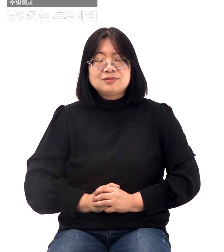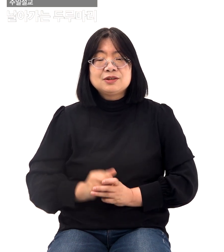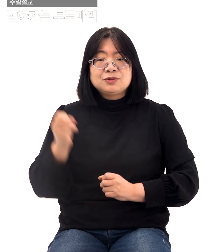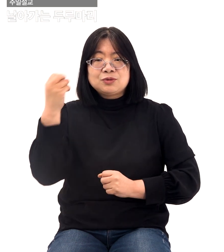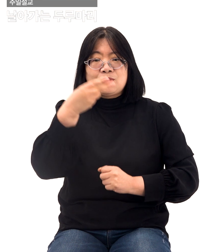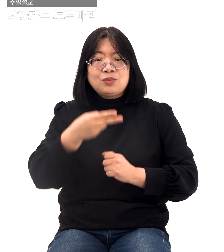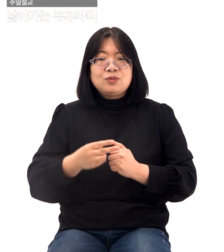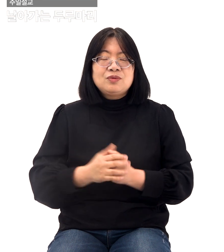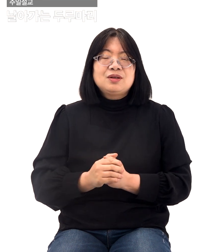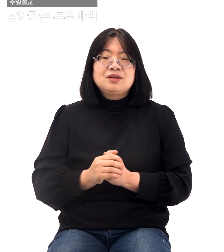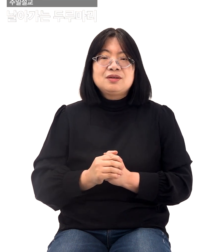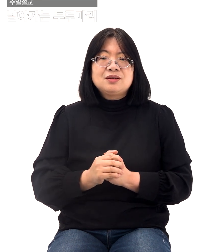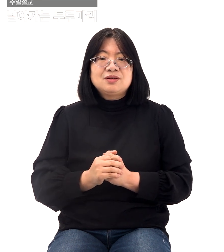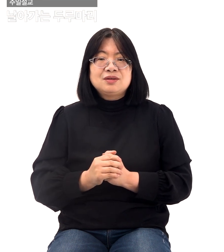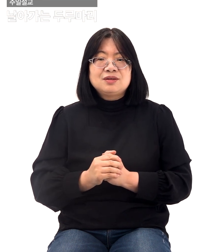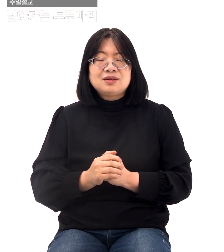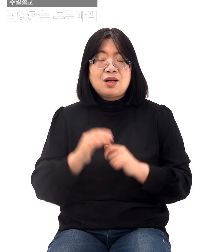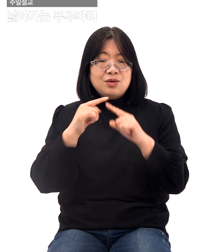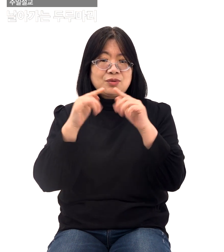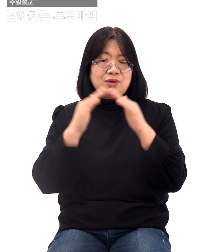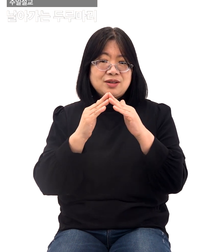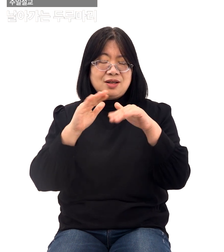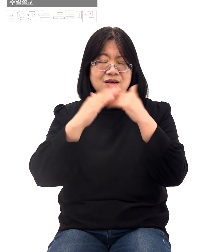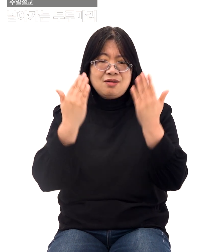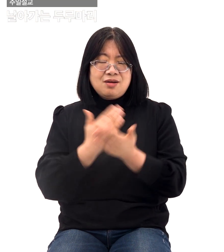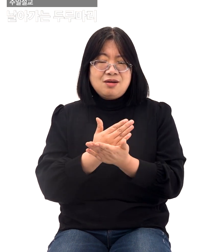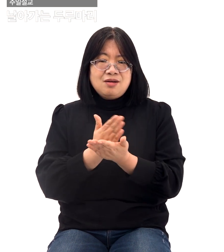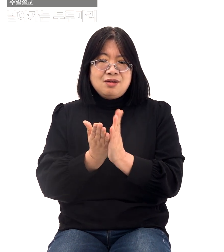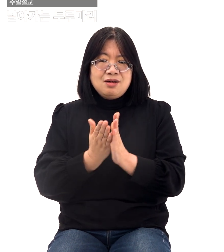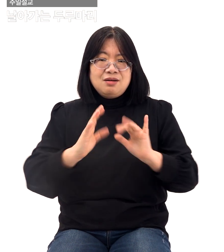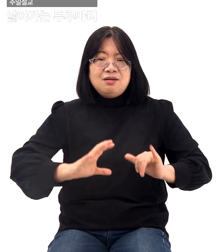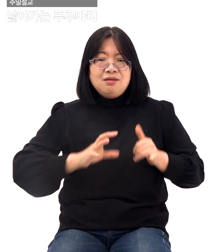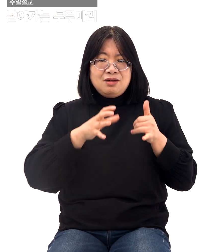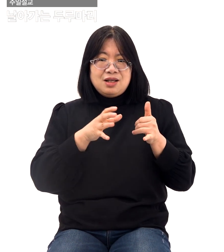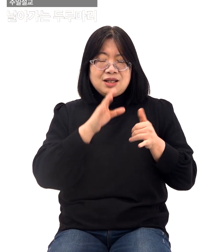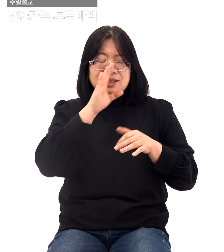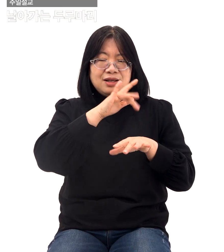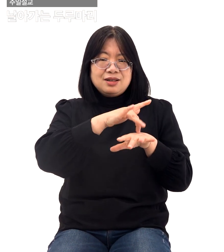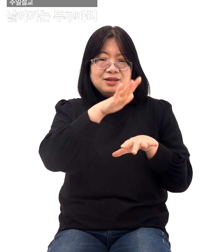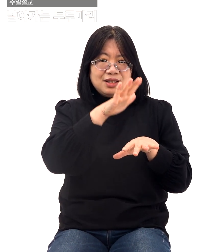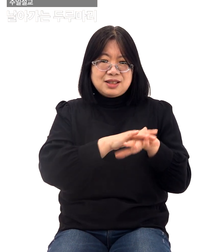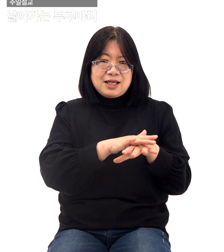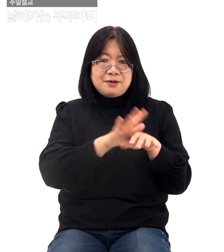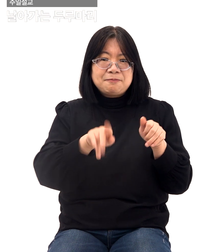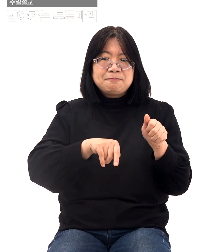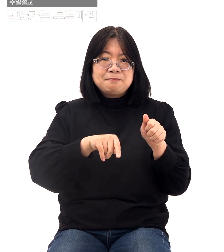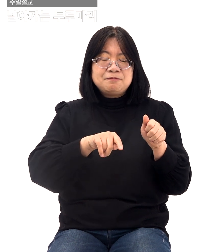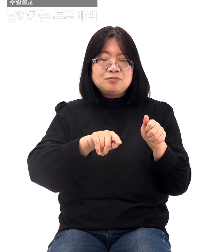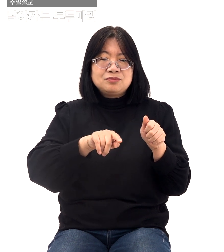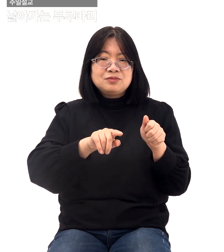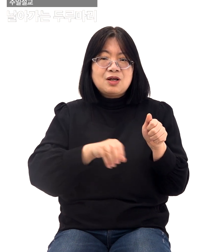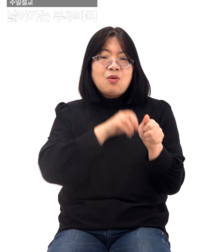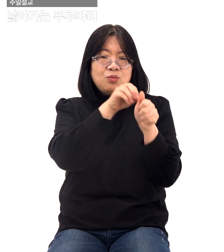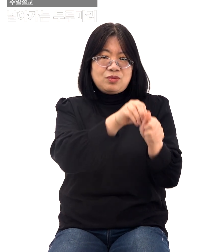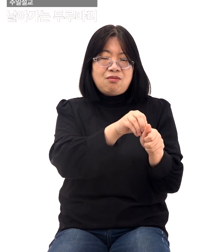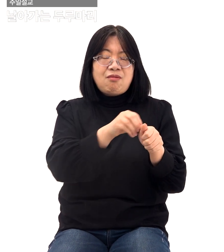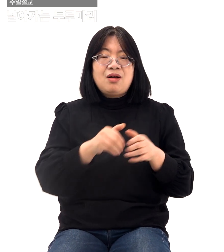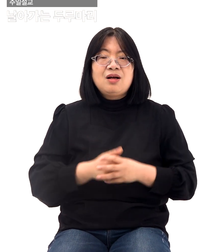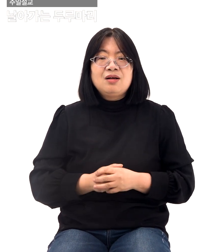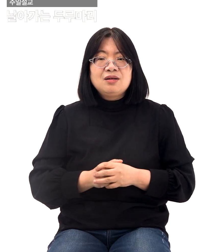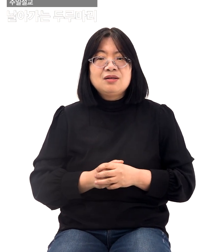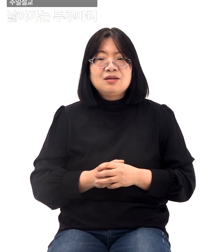그뿐만 아니에요. 교회는 온갖 세상의 악습에 편성되어서